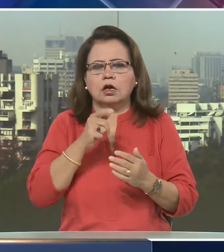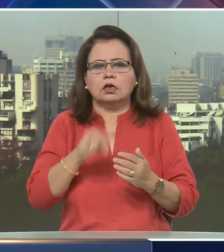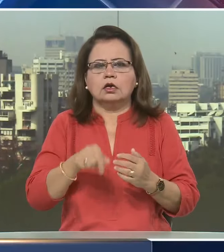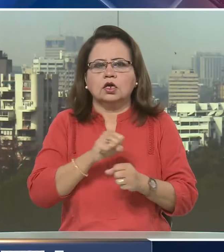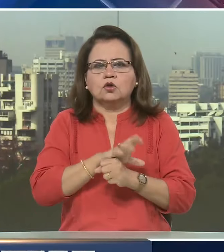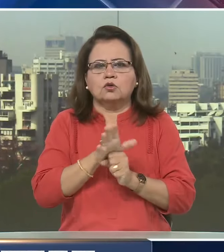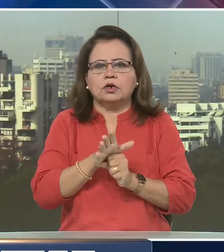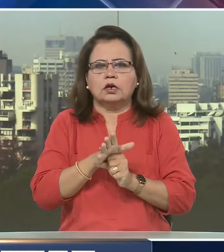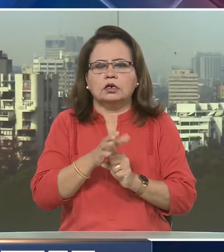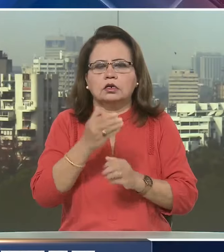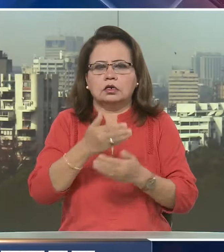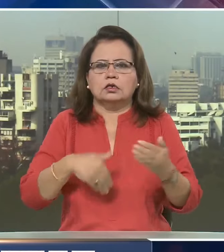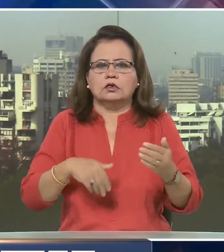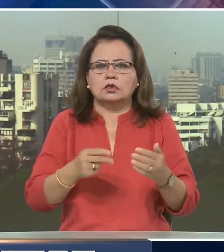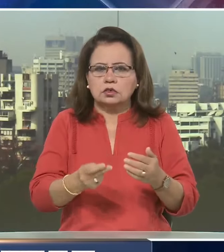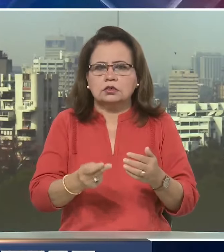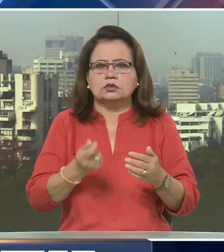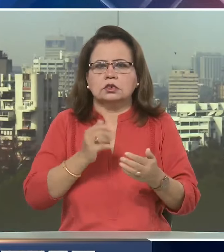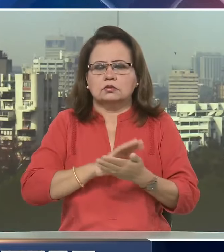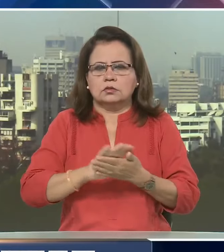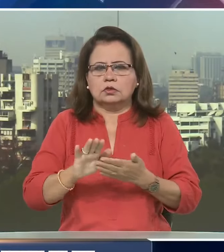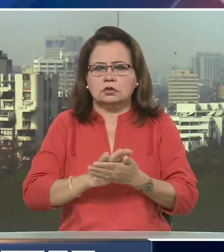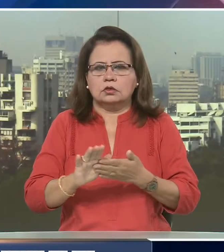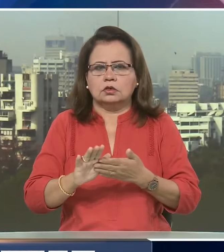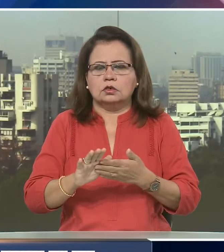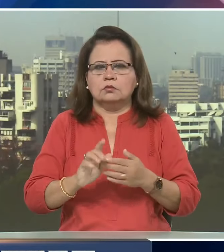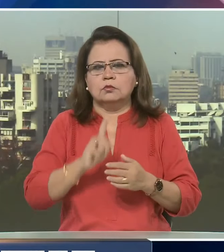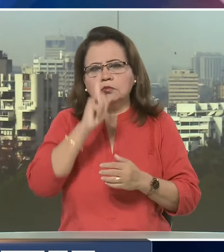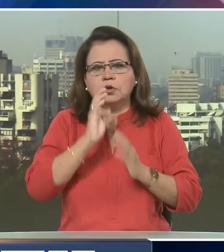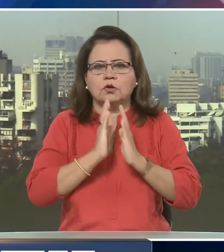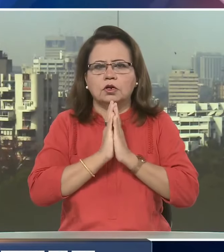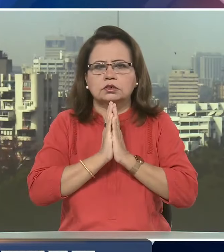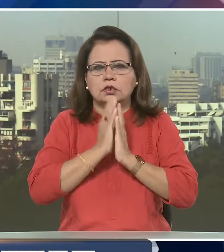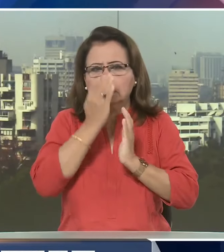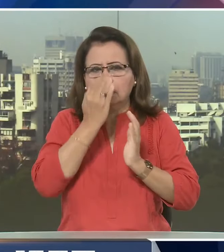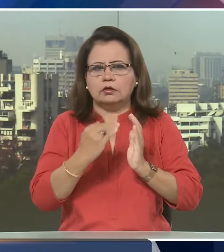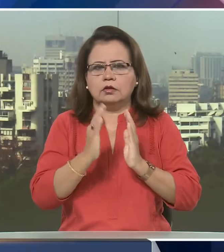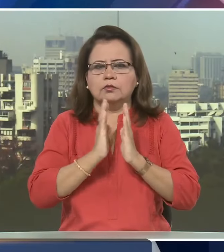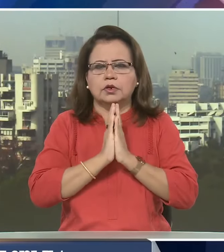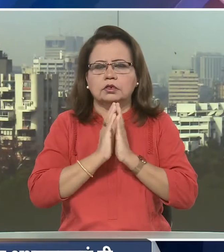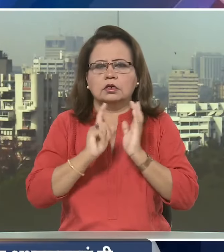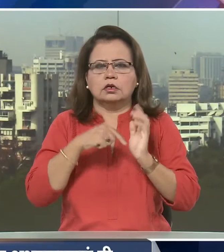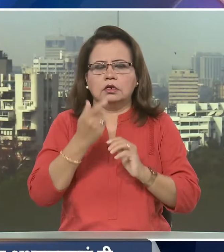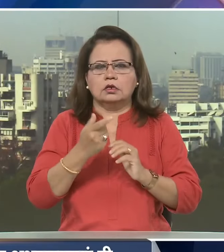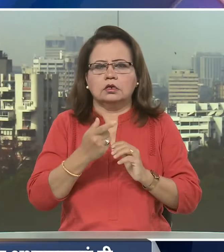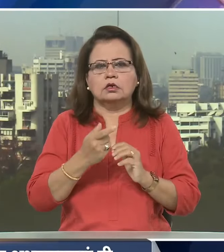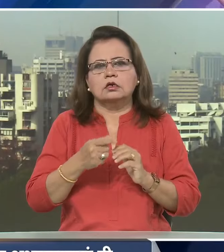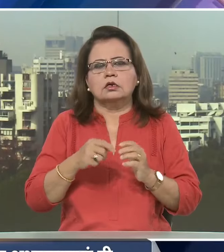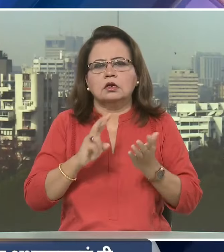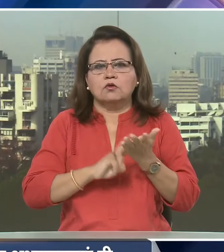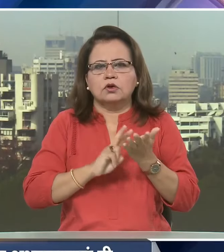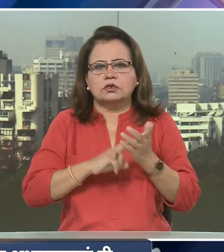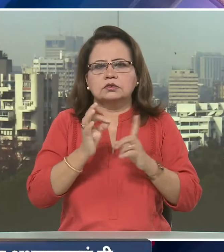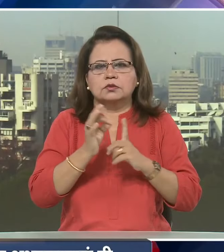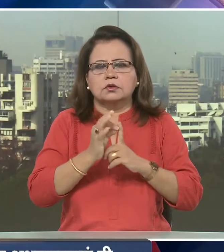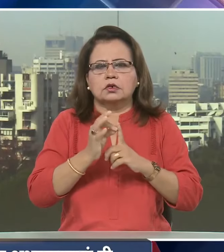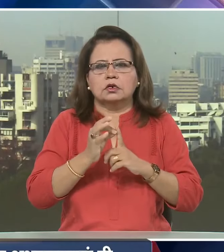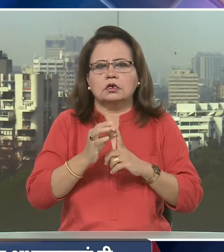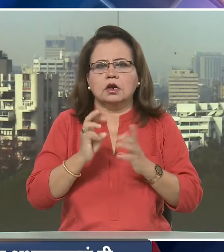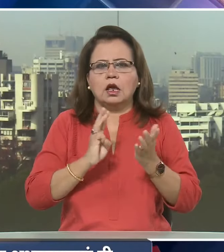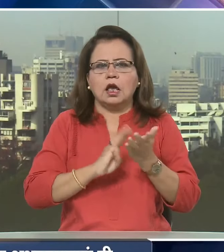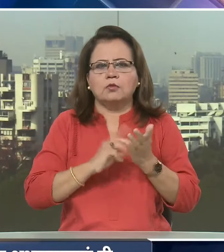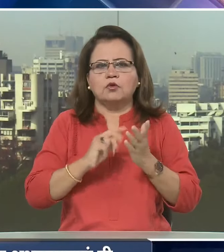कहा है कि वो कोविड-19 महामारी से जल्द मुक्ति दिलाने की भगवान गणेश से प्रार्थना करते हैं। उपराष्ट्रपति श्री एम